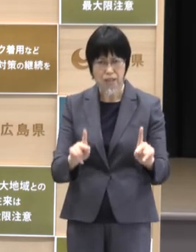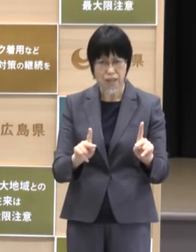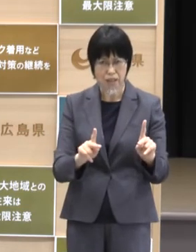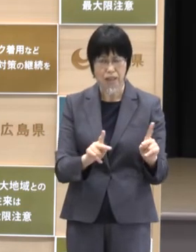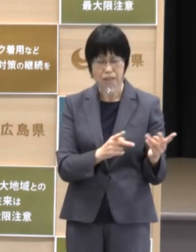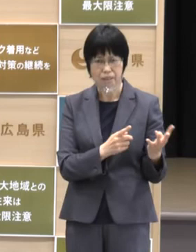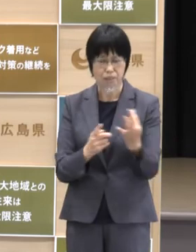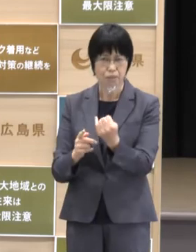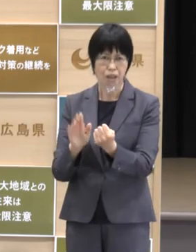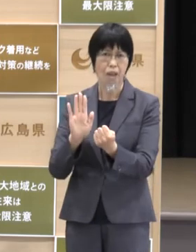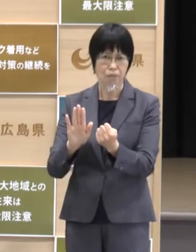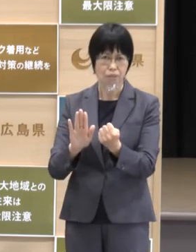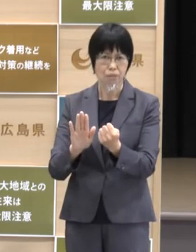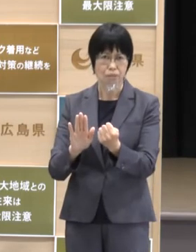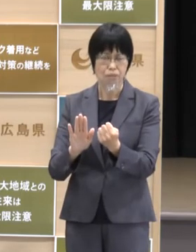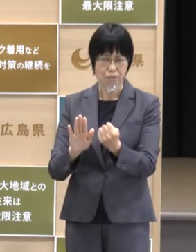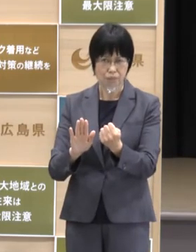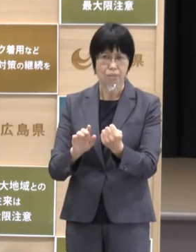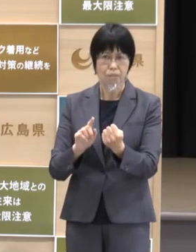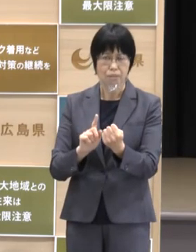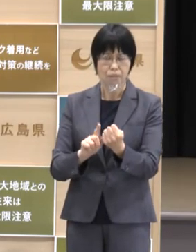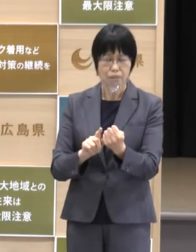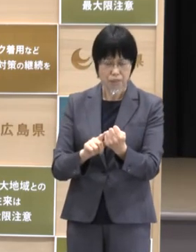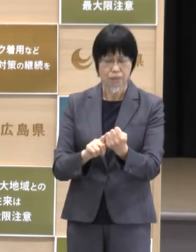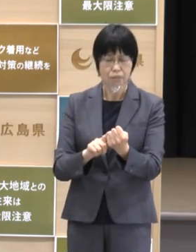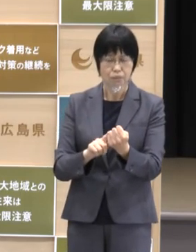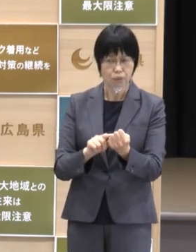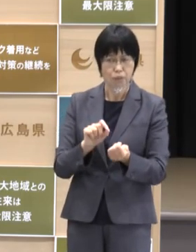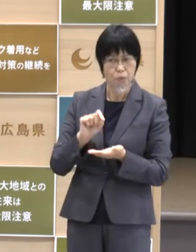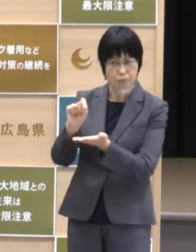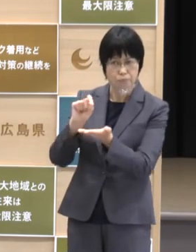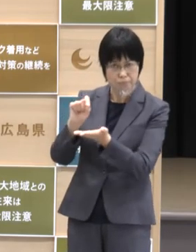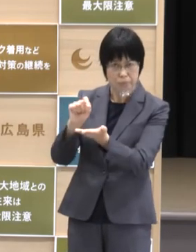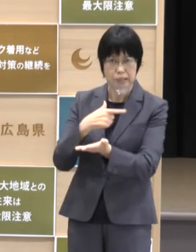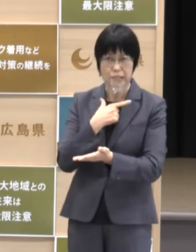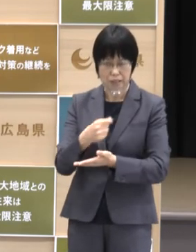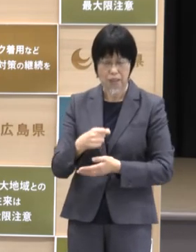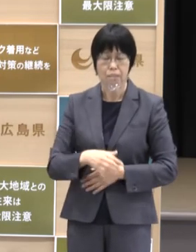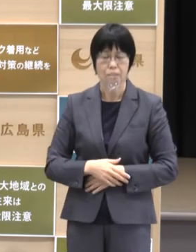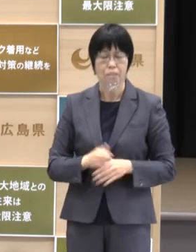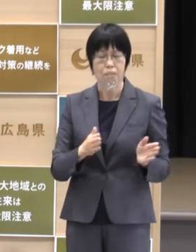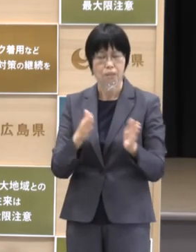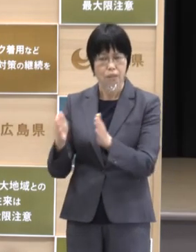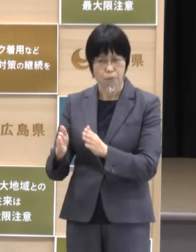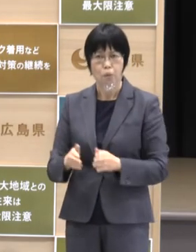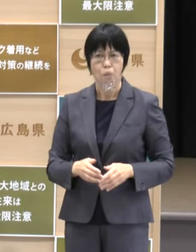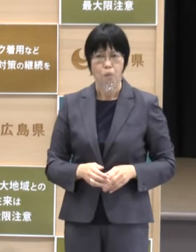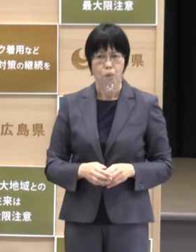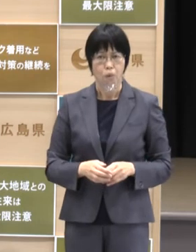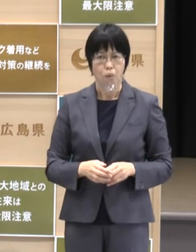ので、そういったことも思い出していきたい。それから鉄